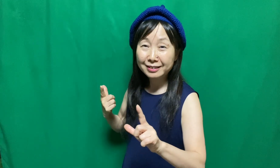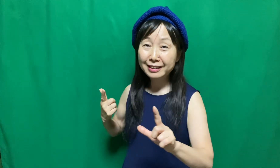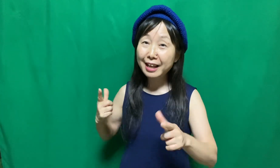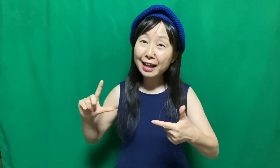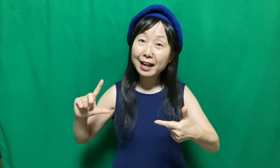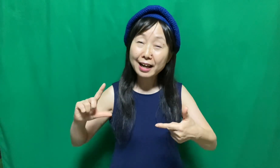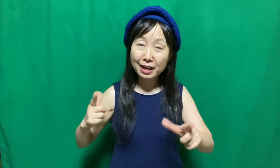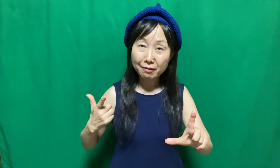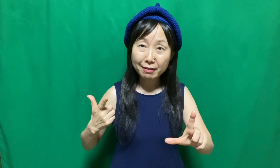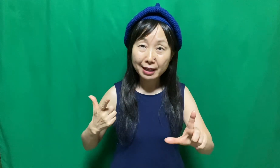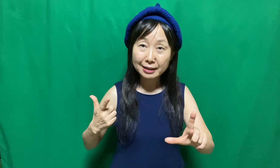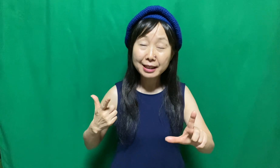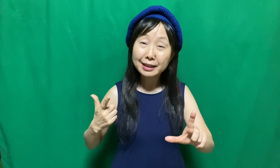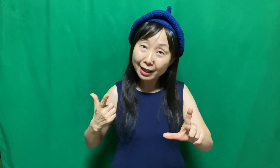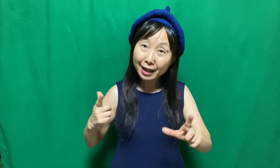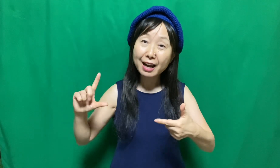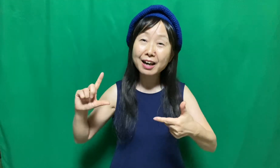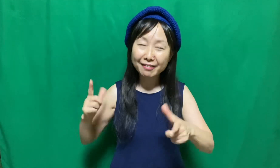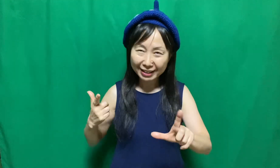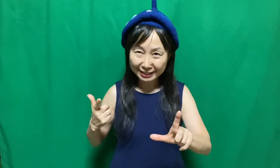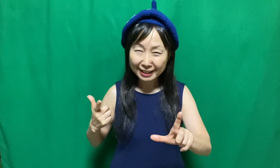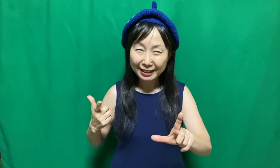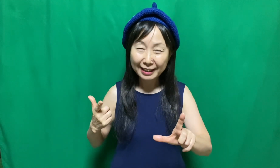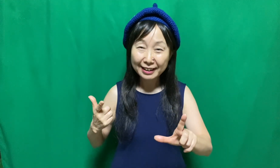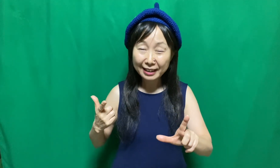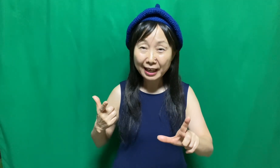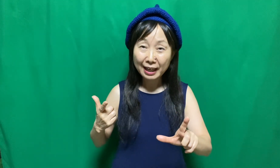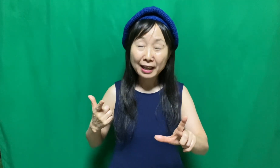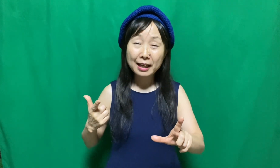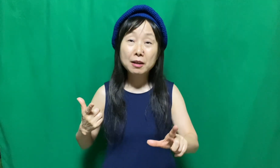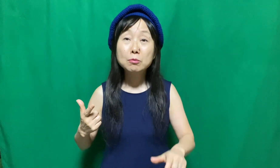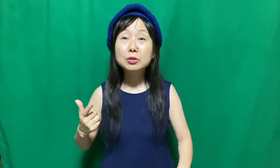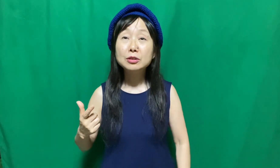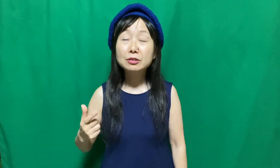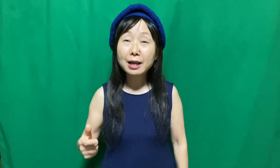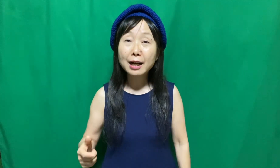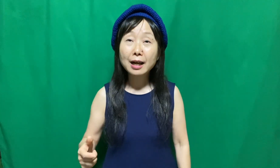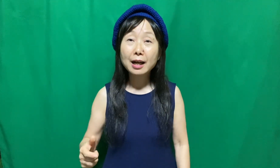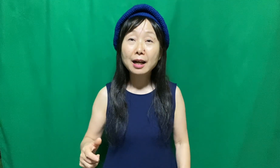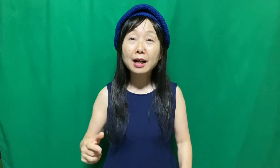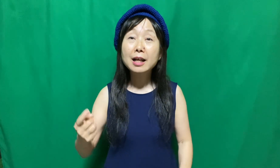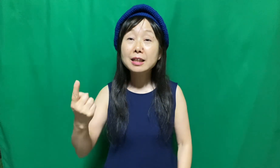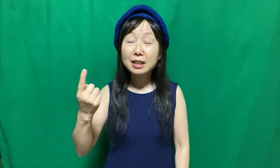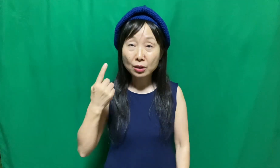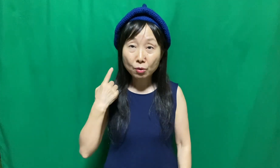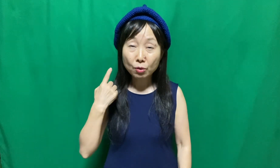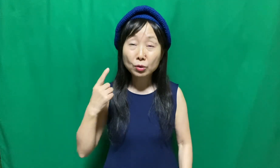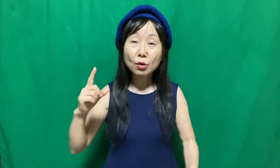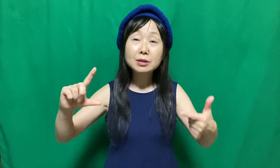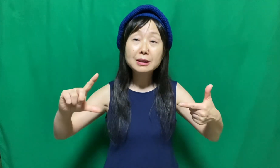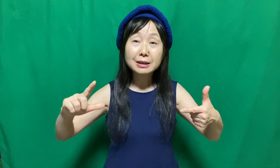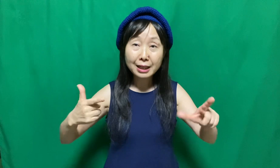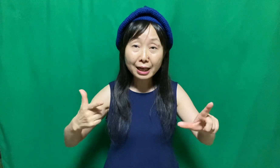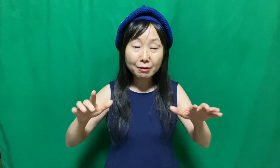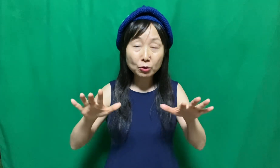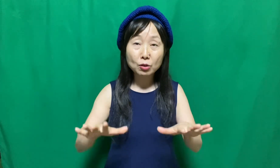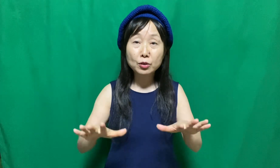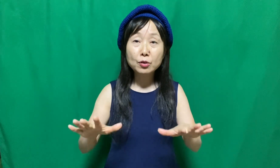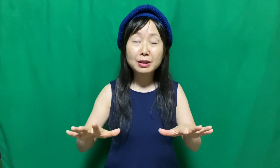で、表せたら表していただいて、もしくは、昨日と違うはこの両手